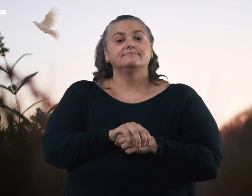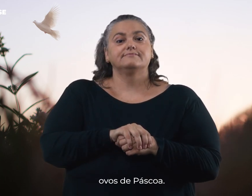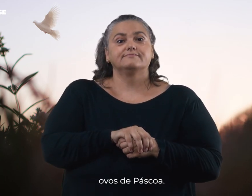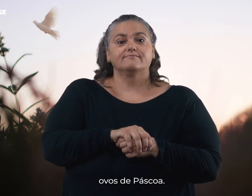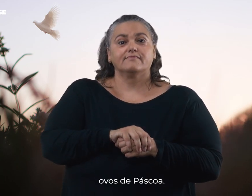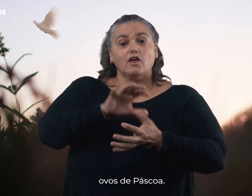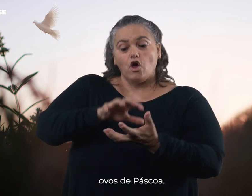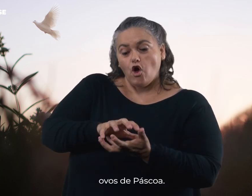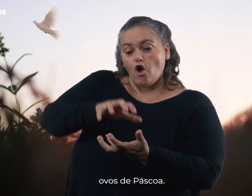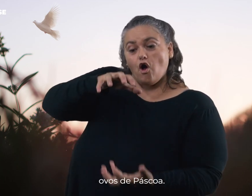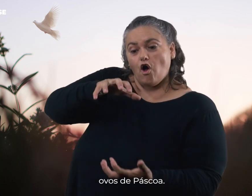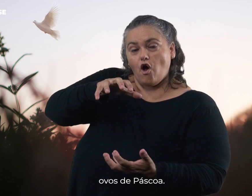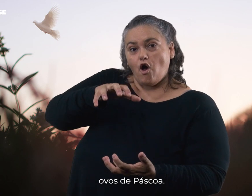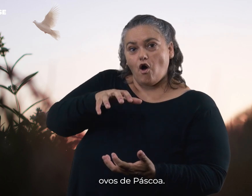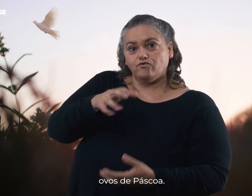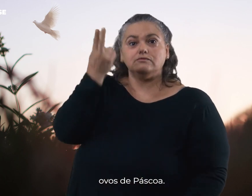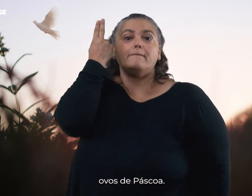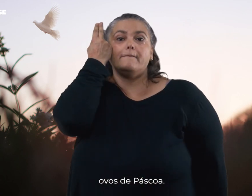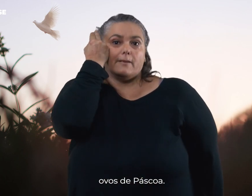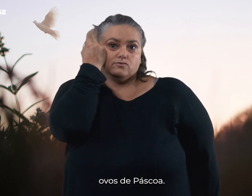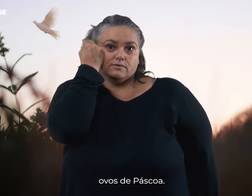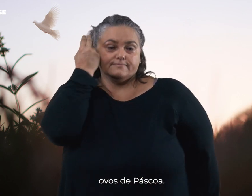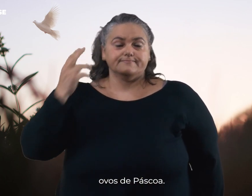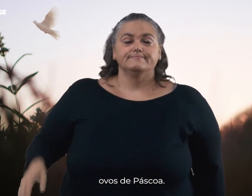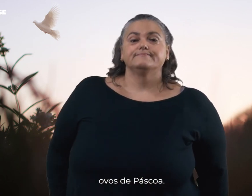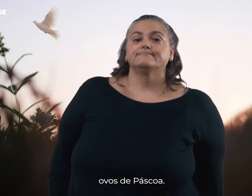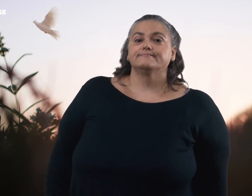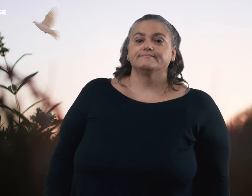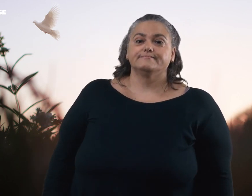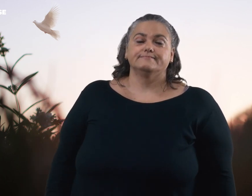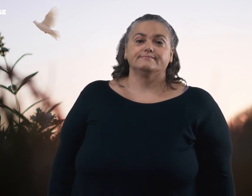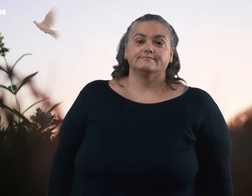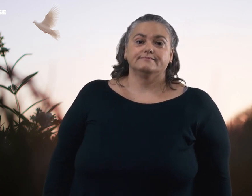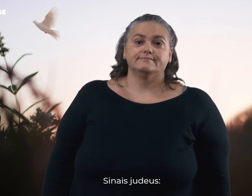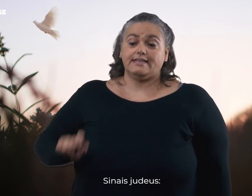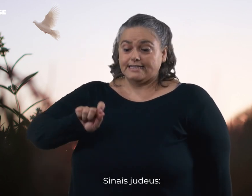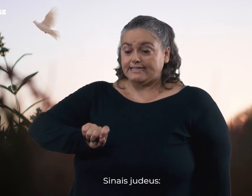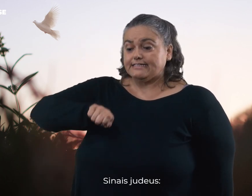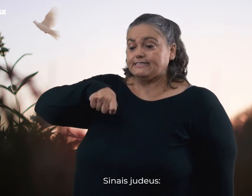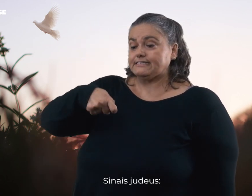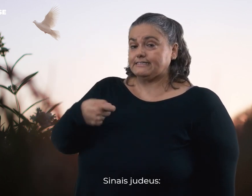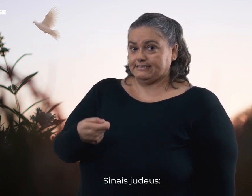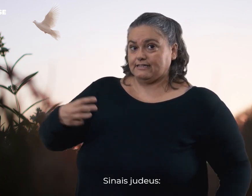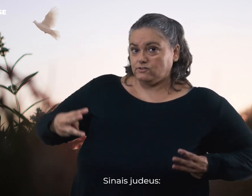Ovos de Páscoa Sinais judeus